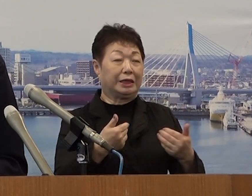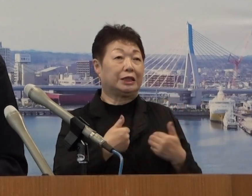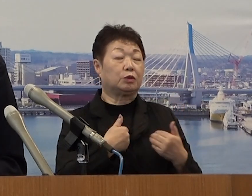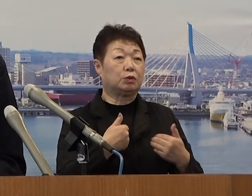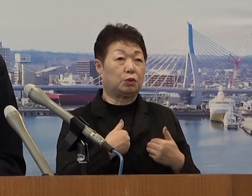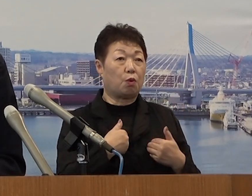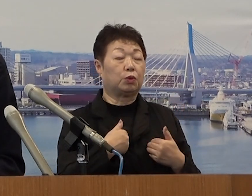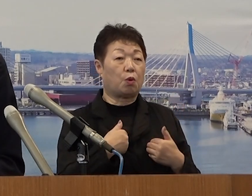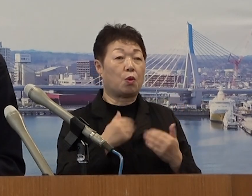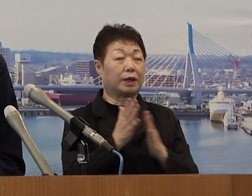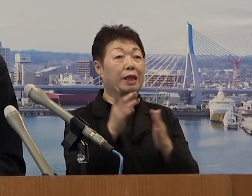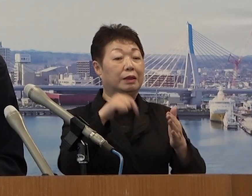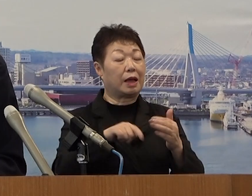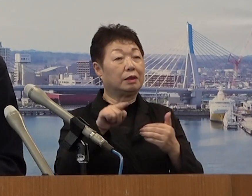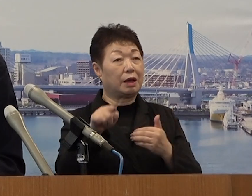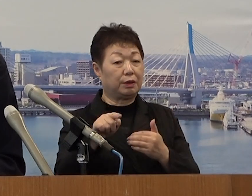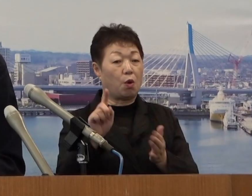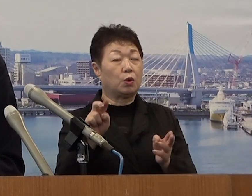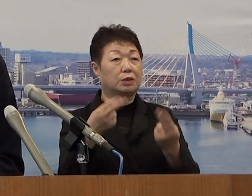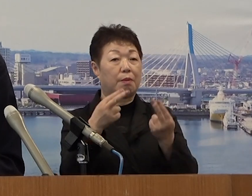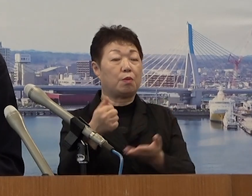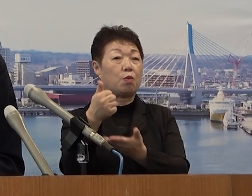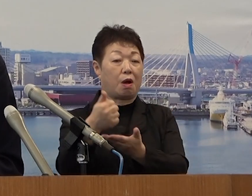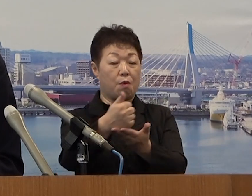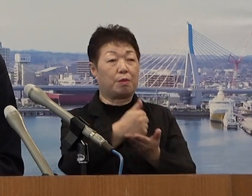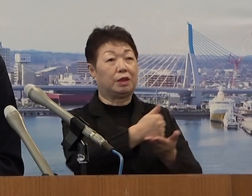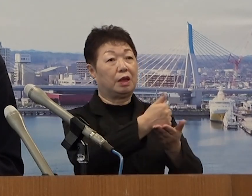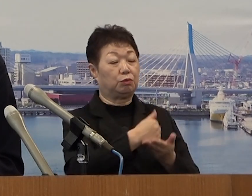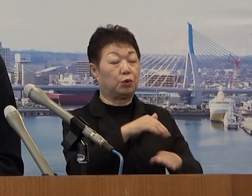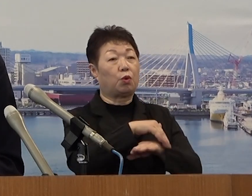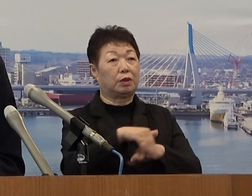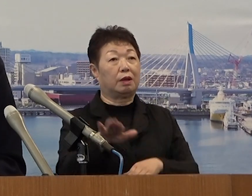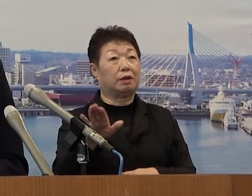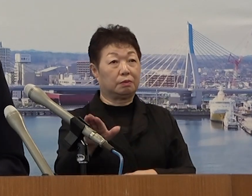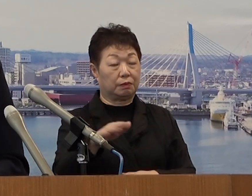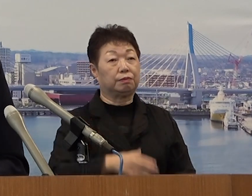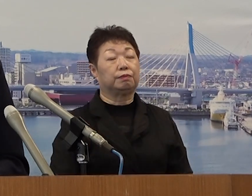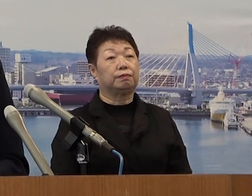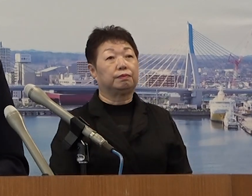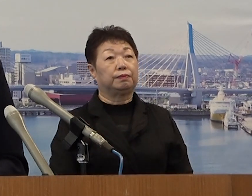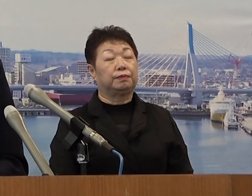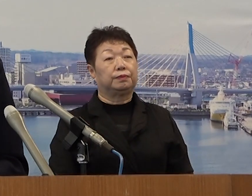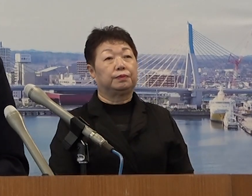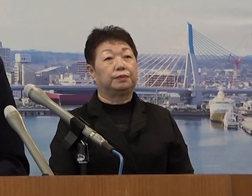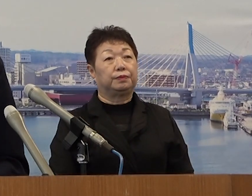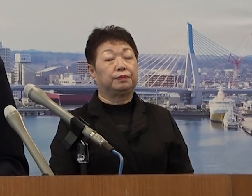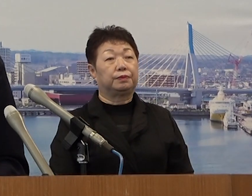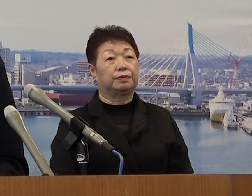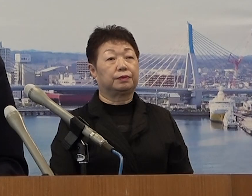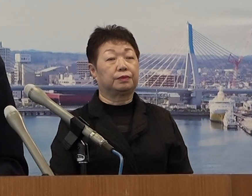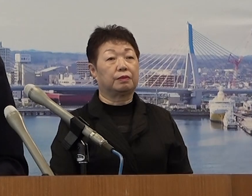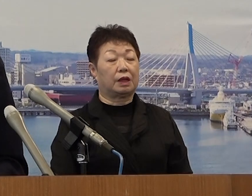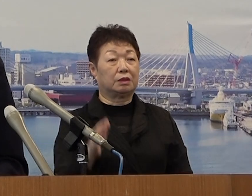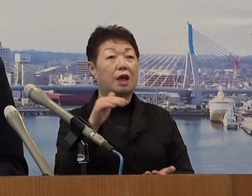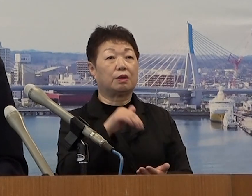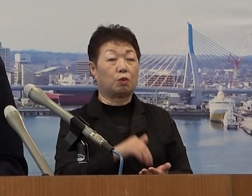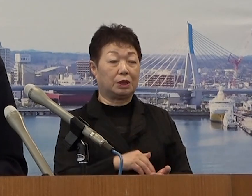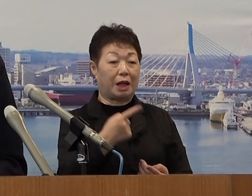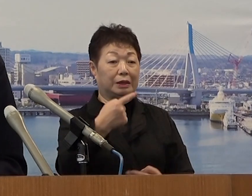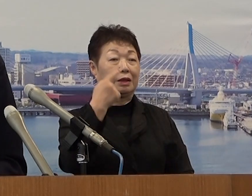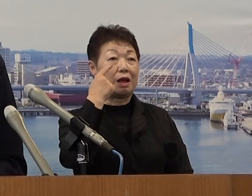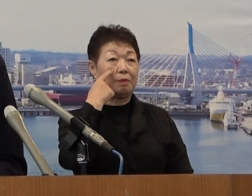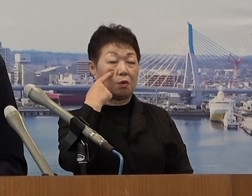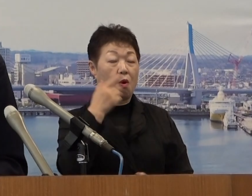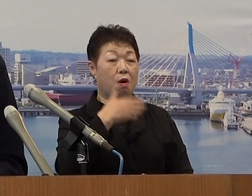と思われる県内外の専門家を招いていく予定といたしております。最後になりますが、第1回